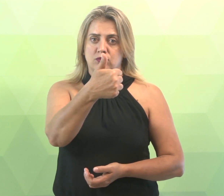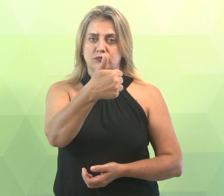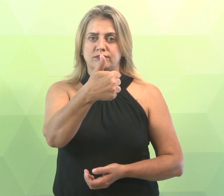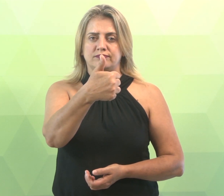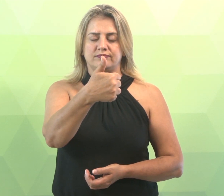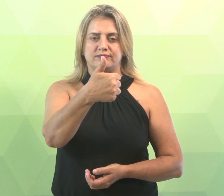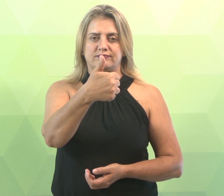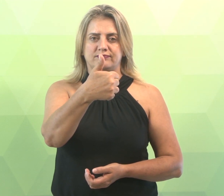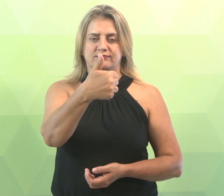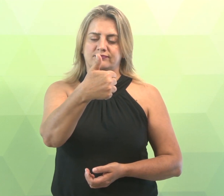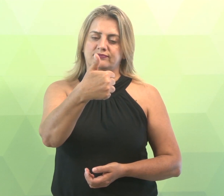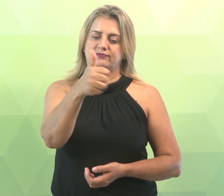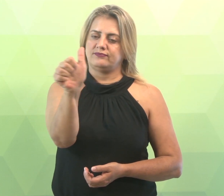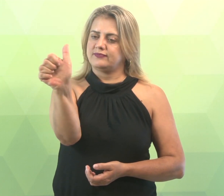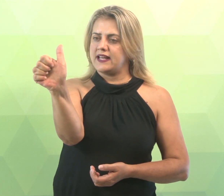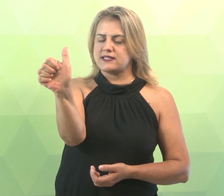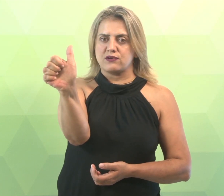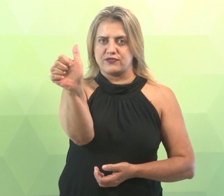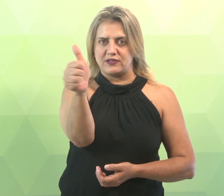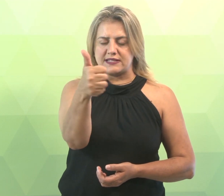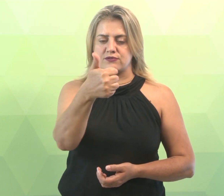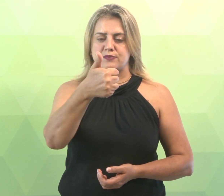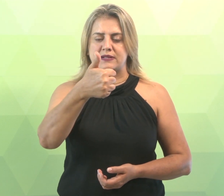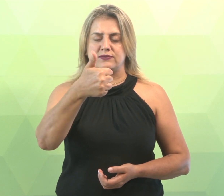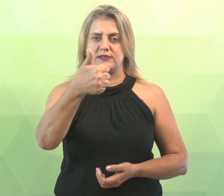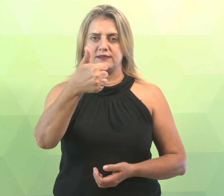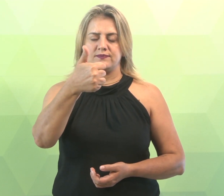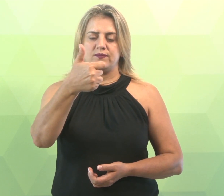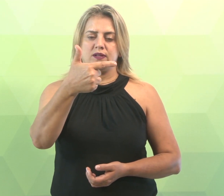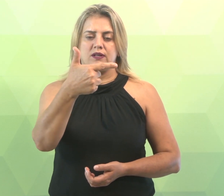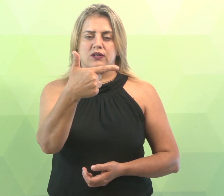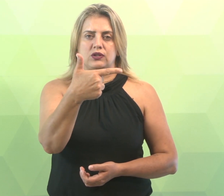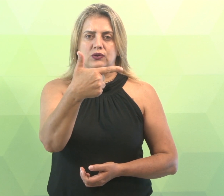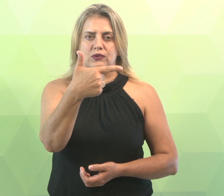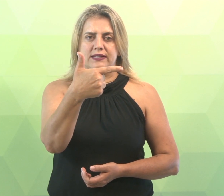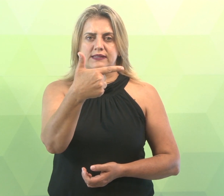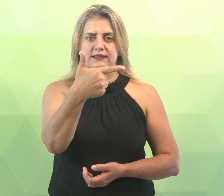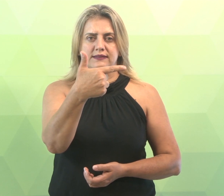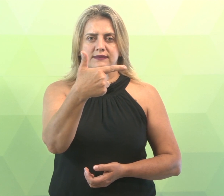1, essa configuração de mãos. 2,